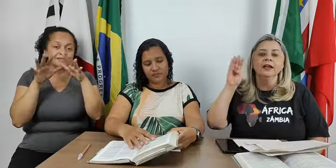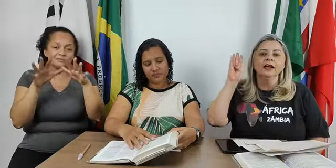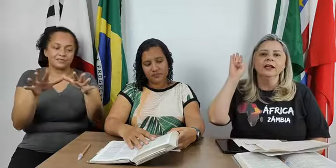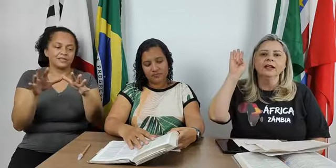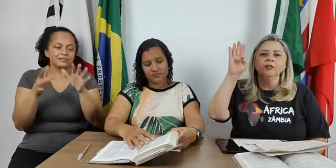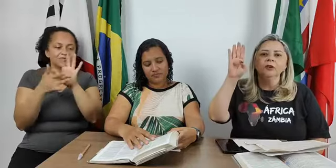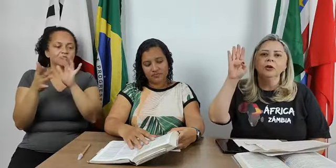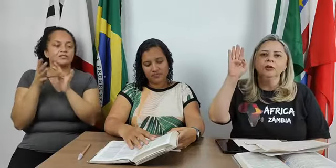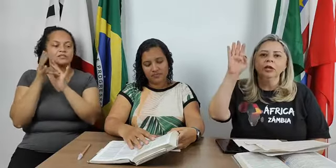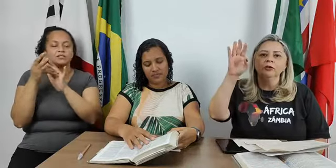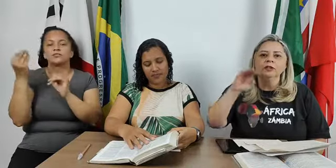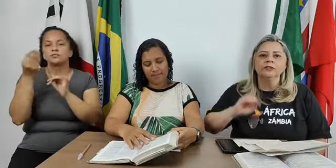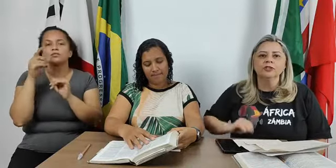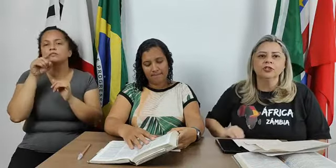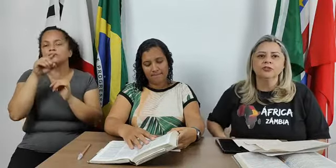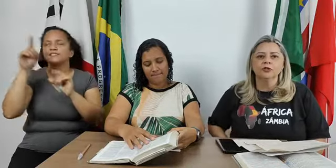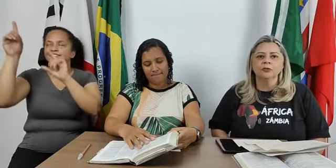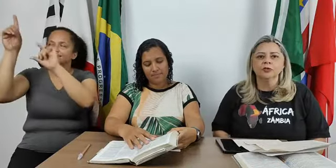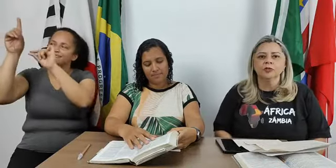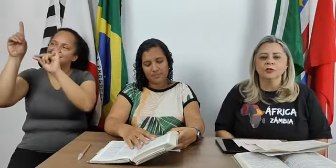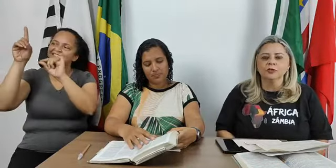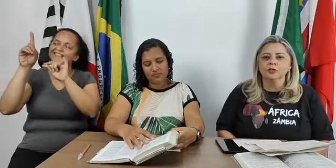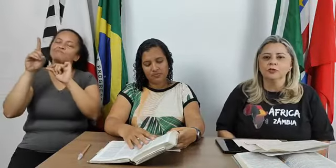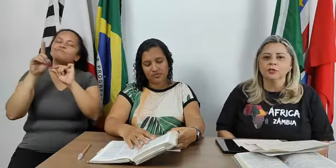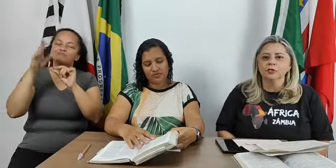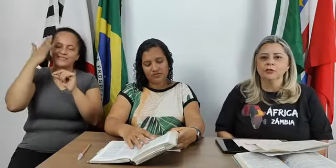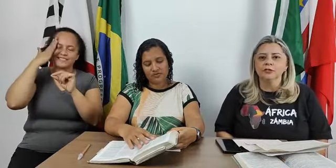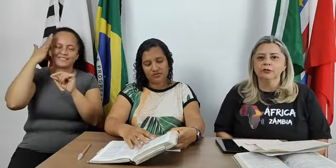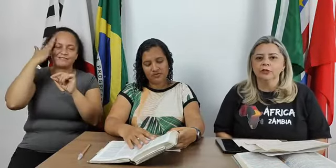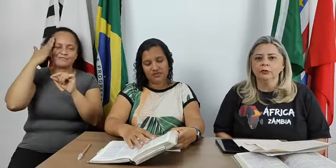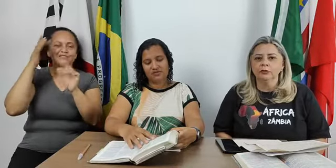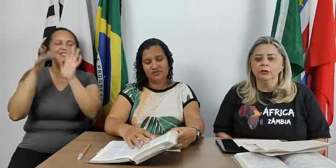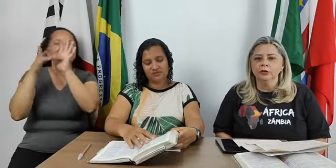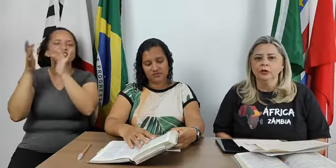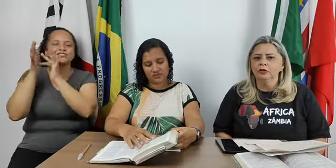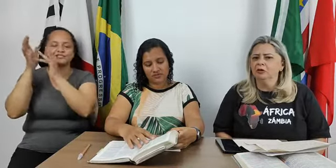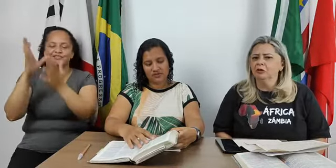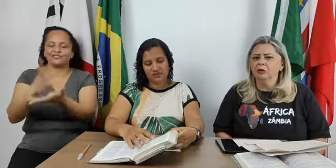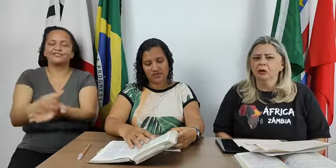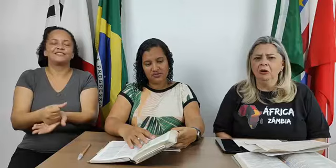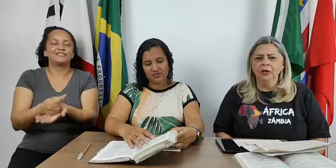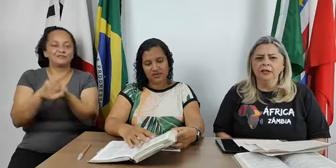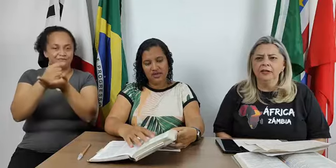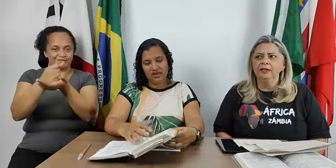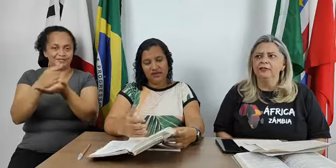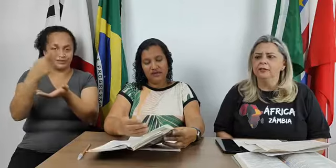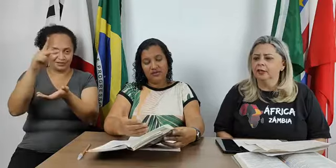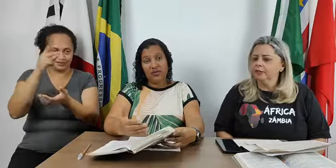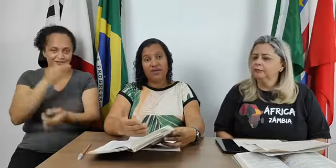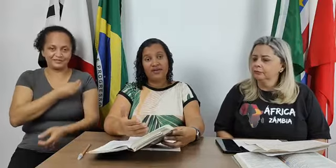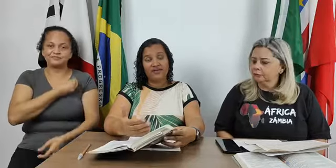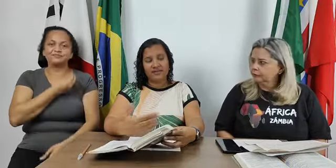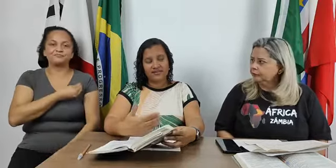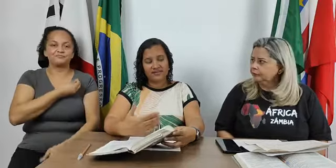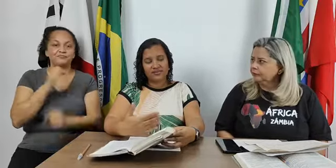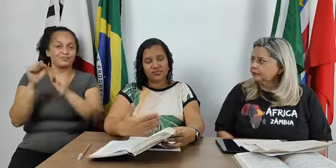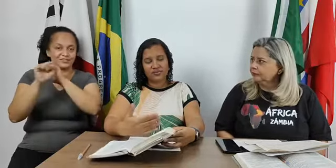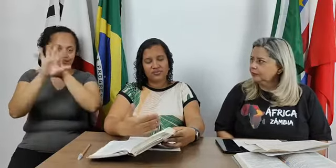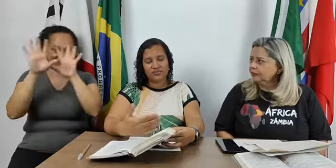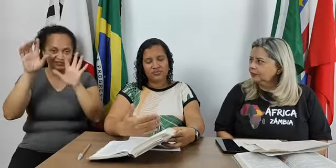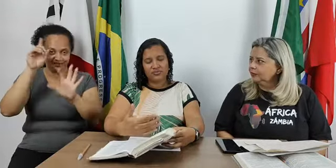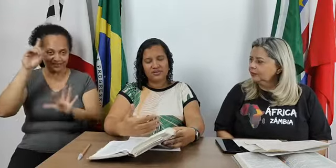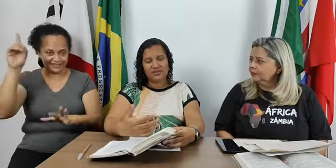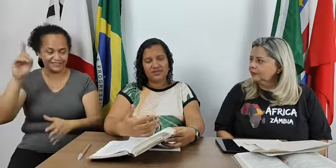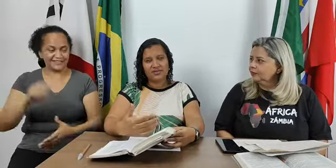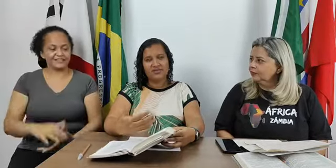você ergueu a mão e reconheceu Jesus como seu Senhor e Salvador. Exatamente. Glória a Deus, né? A Cida